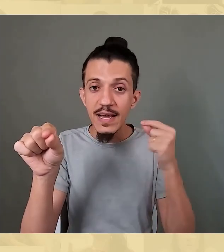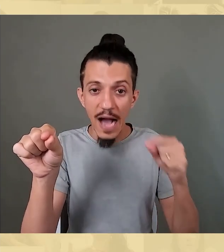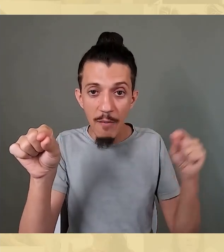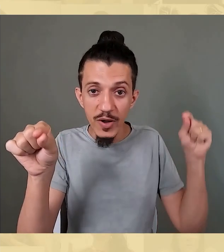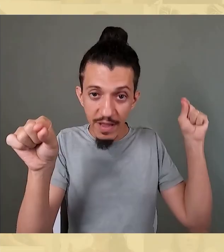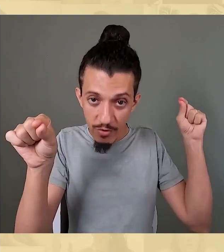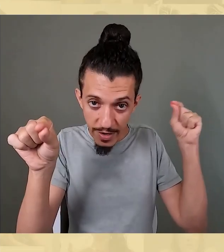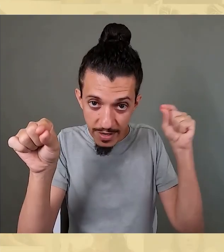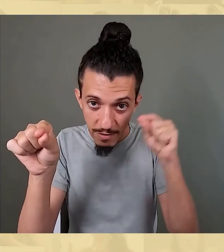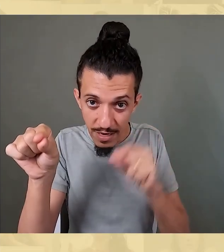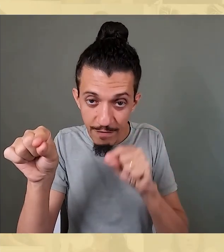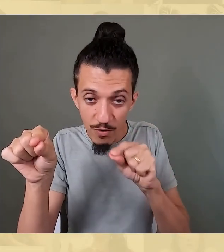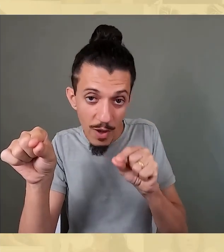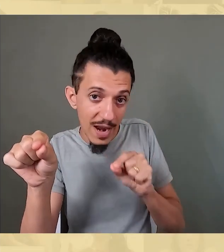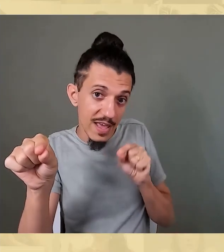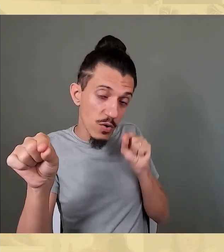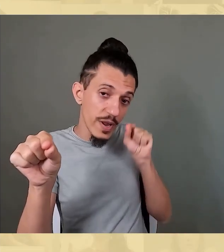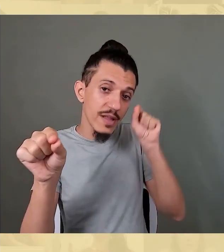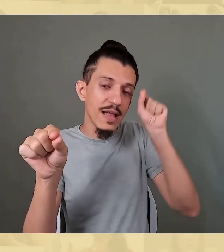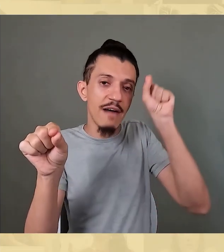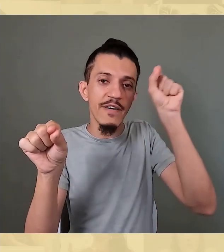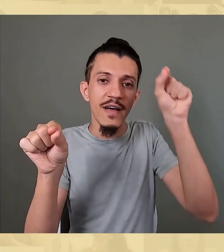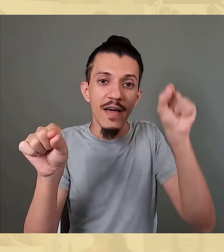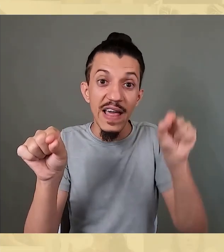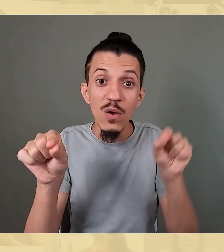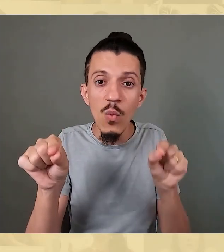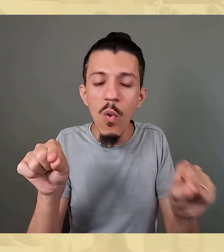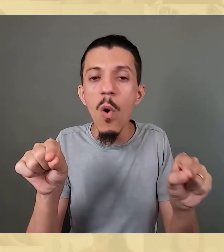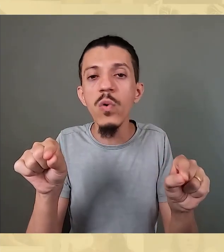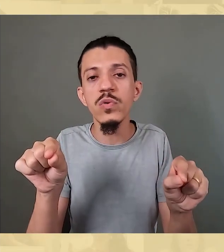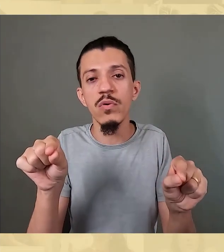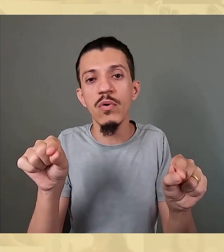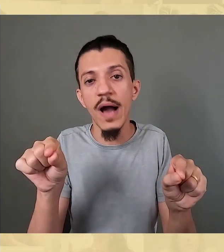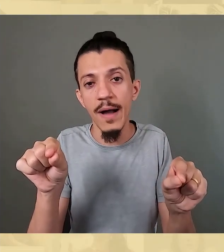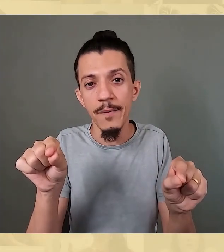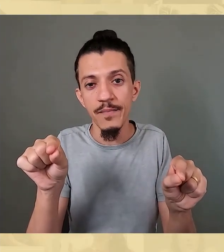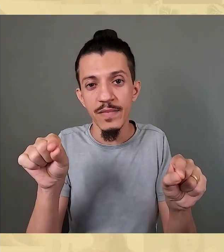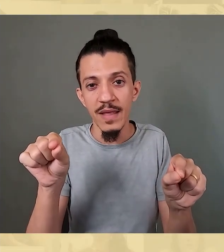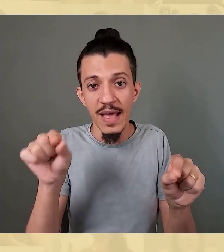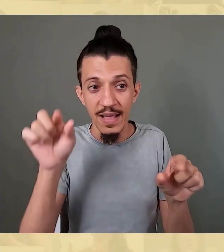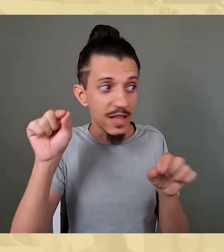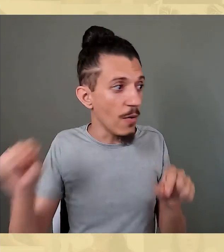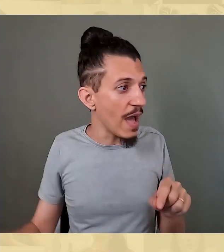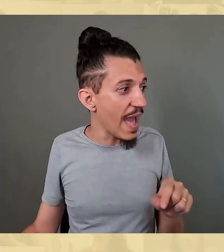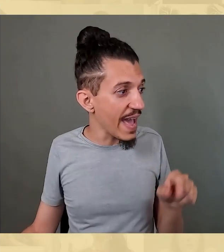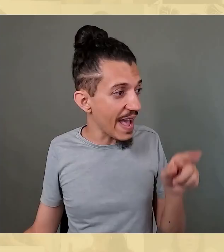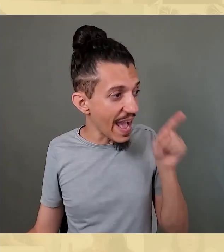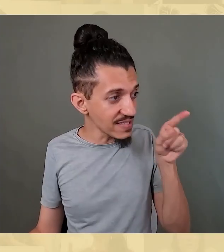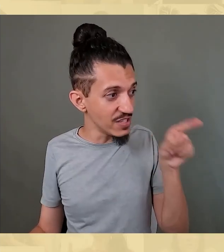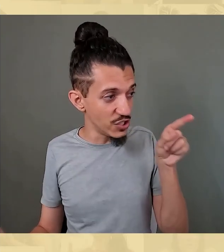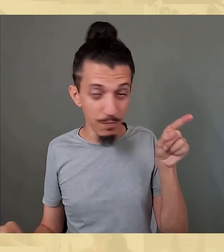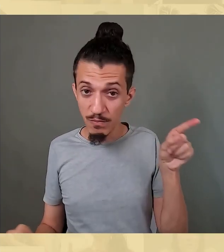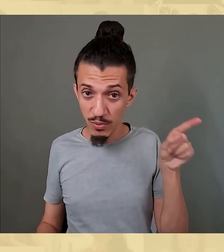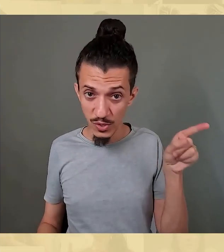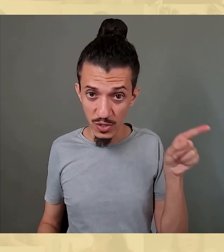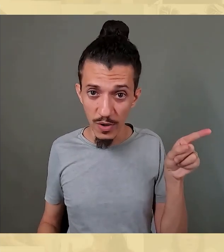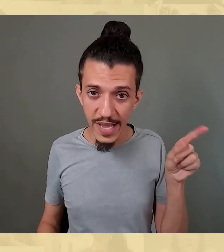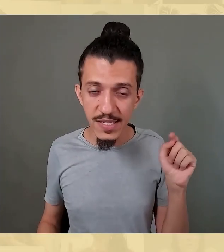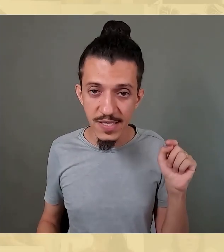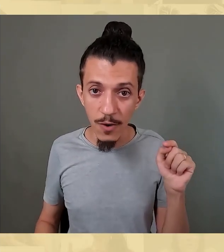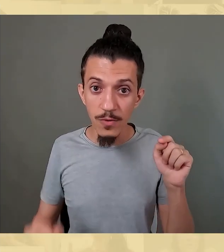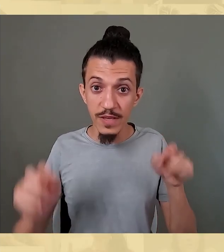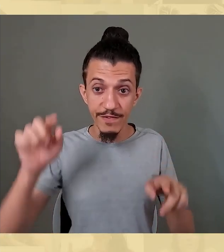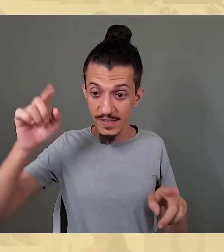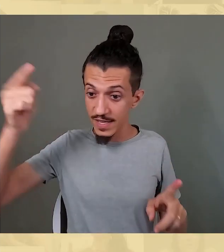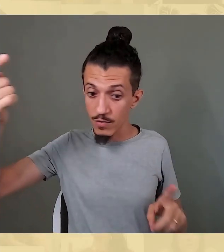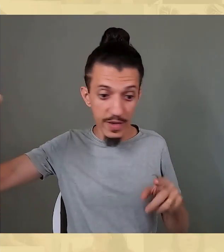aquele cabo que estava conectado no telefone com ela e conectava em um outro lugar. Então, era esse tipo de